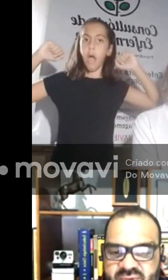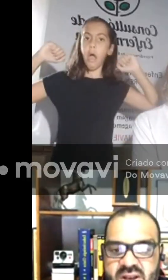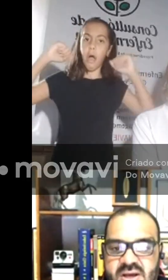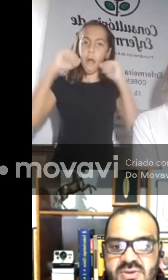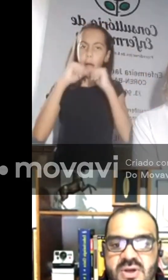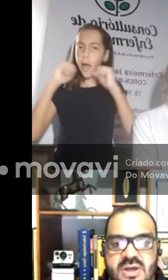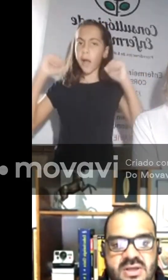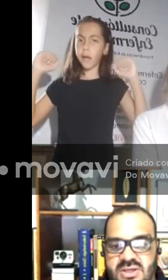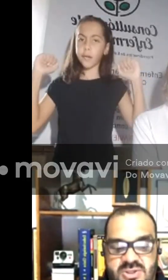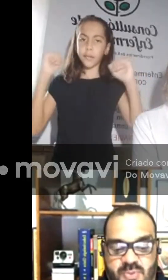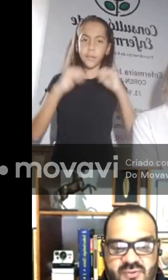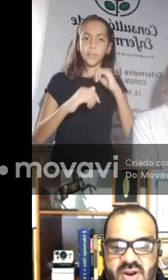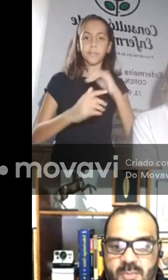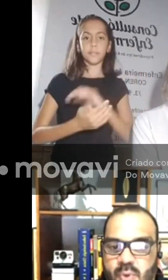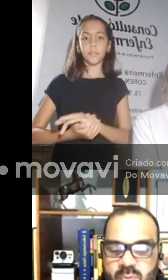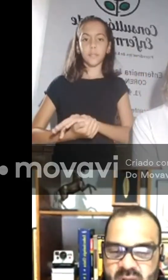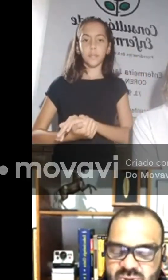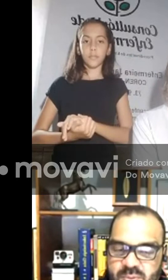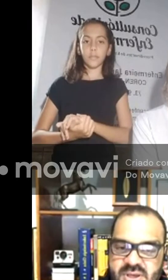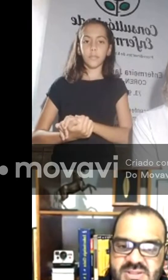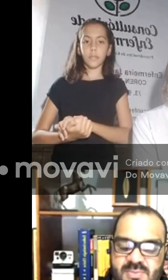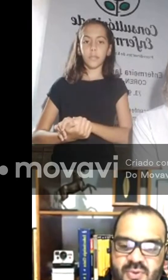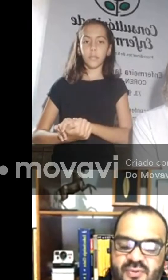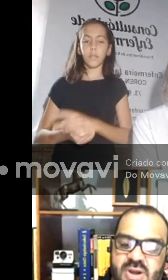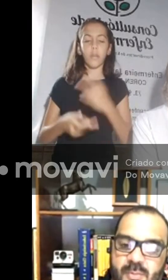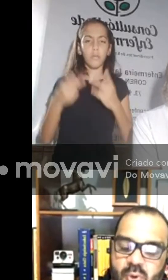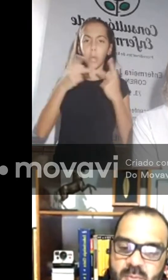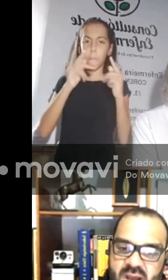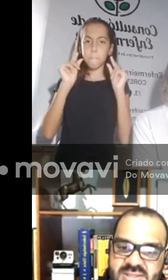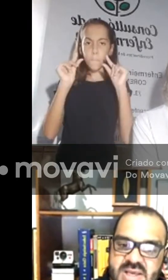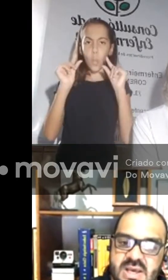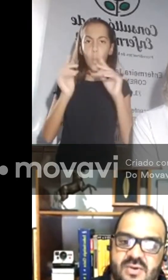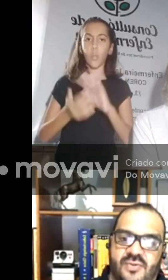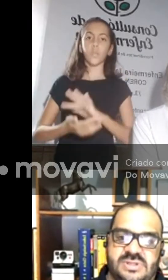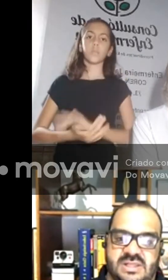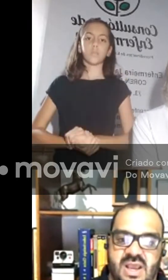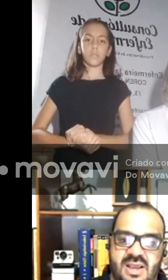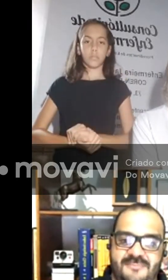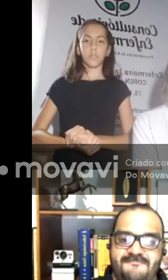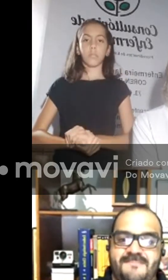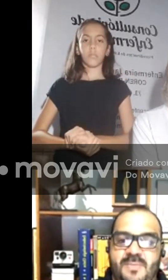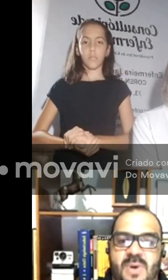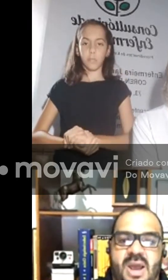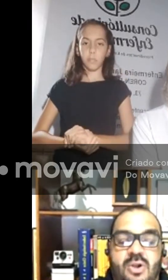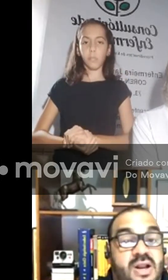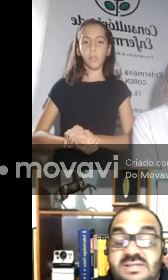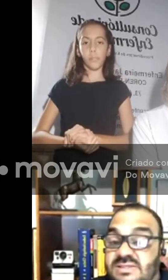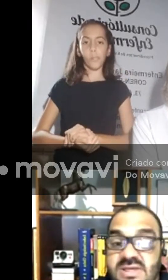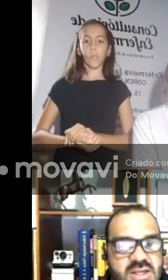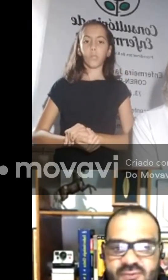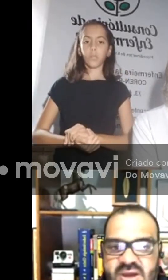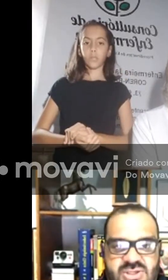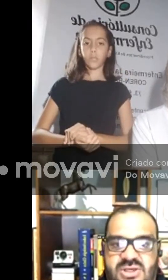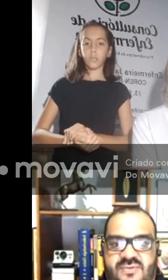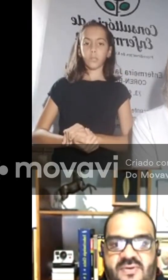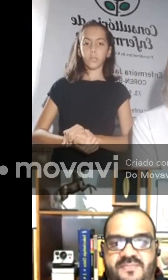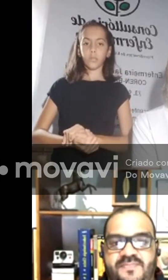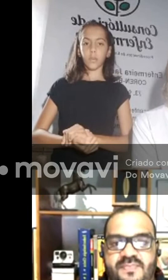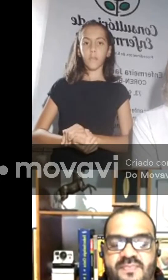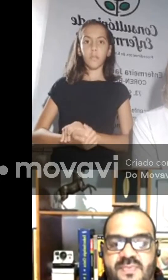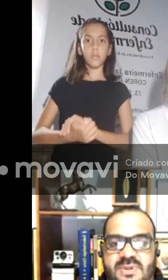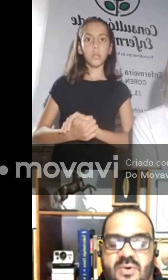cientificamente falando, e a gente pode falar um pouco mais sobre isso, e aprofundar um pouco mais, você tem uma melhora